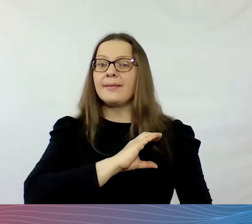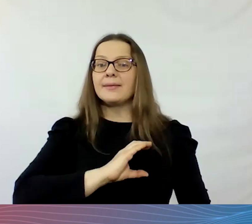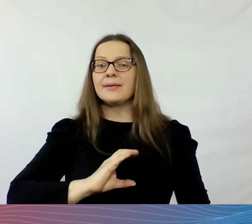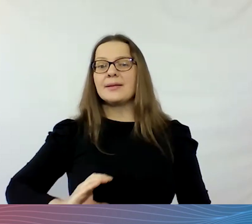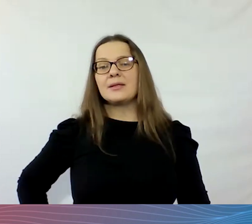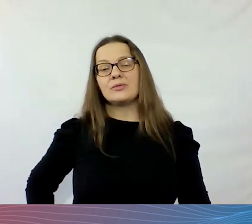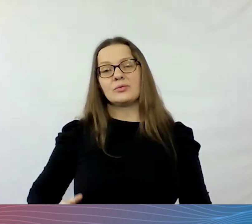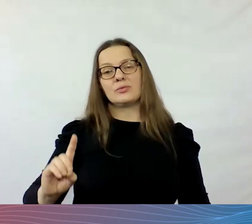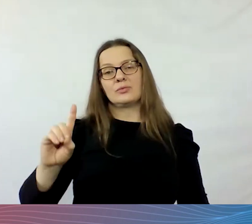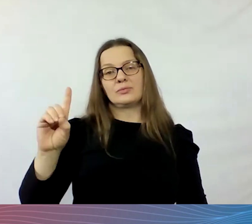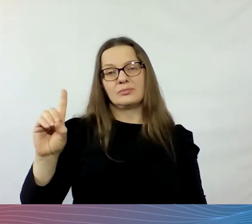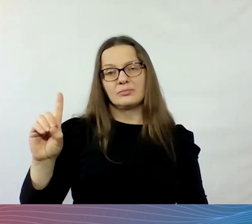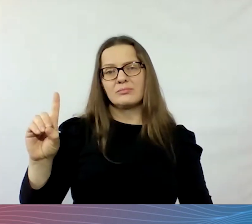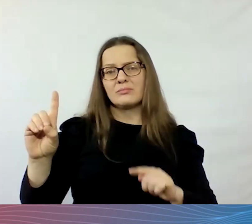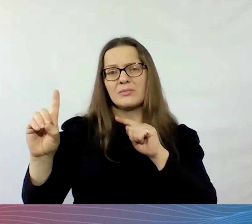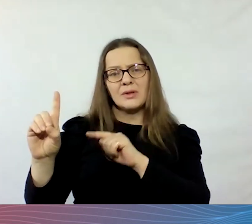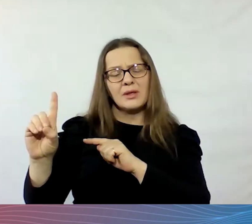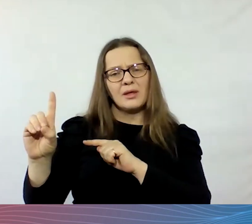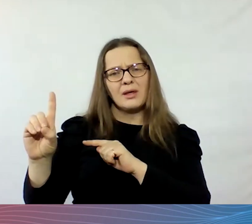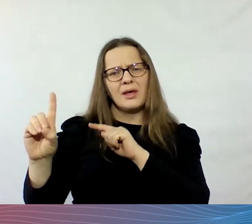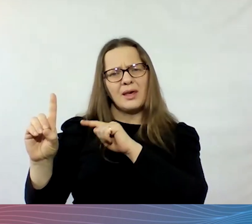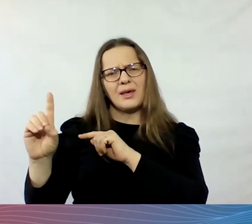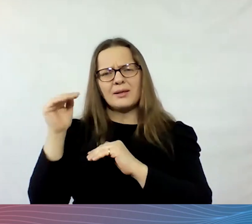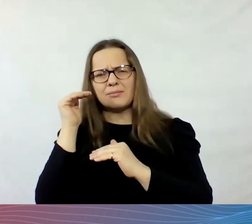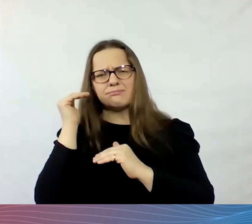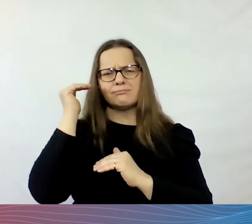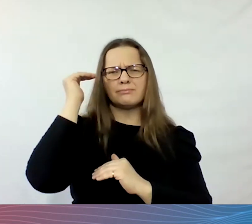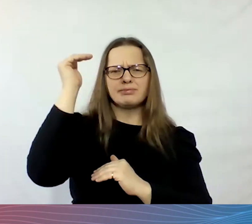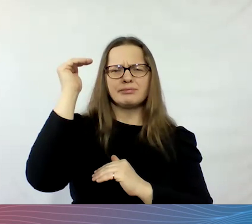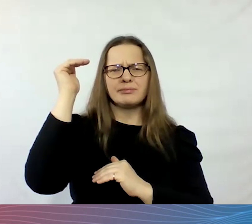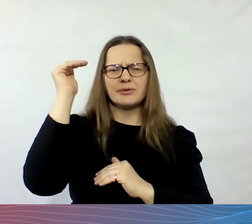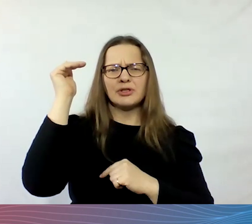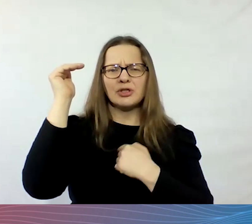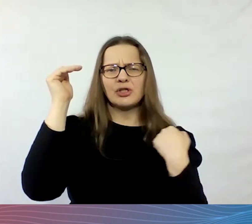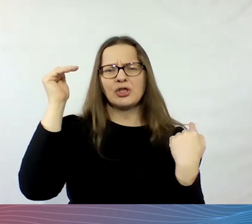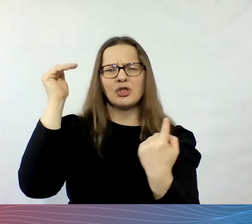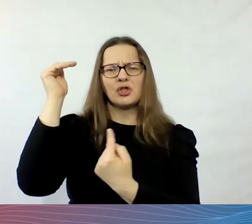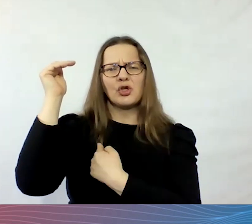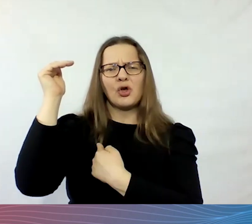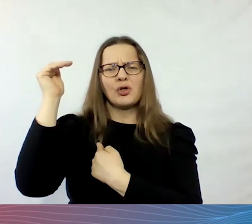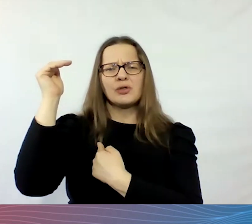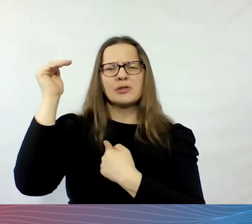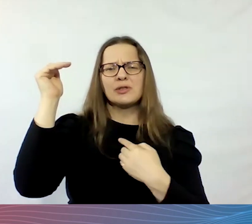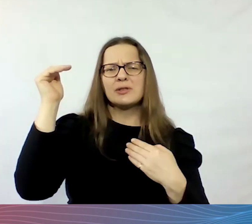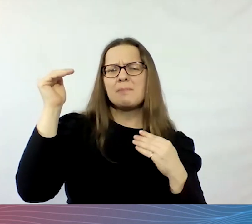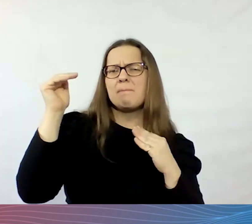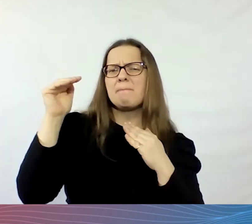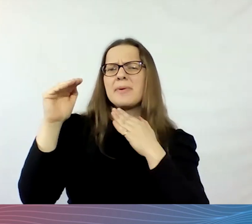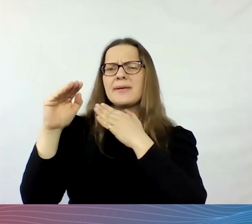quando ele fala de Cristo é a cabeça, e nós somos os membros desse corpo, e nós